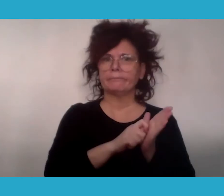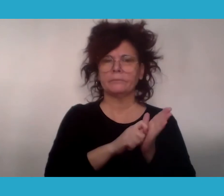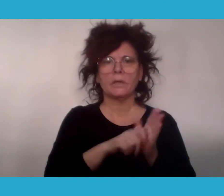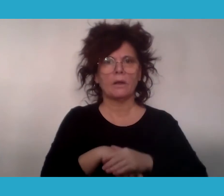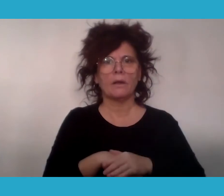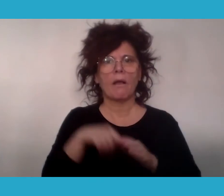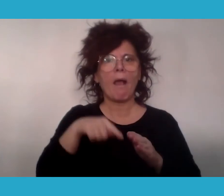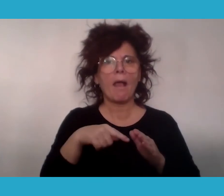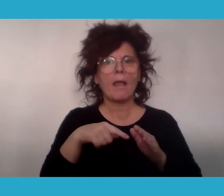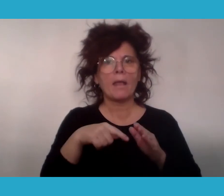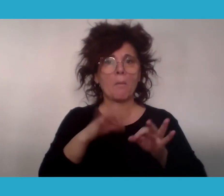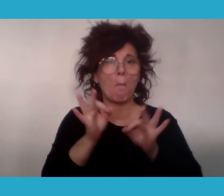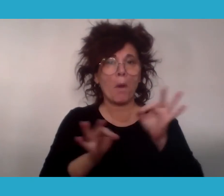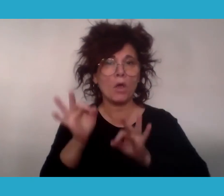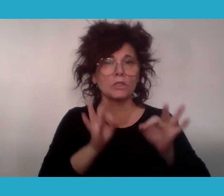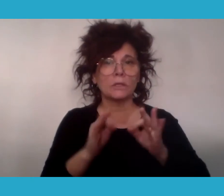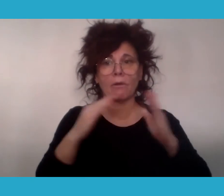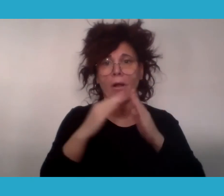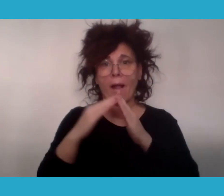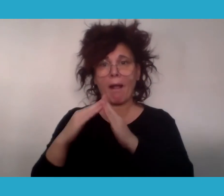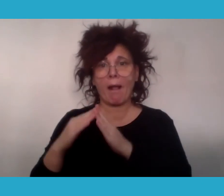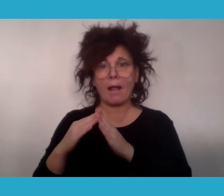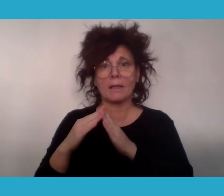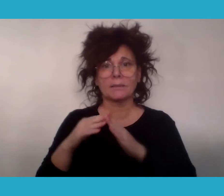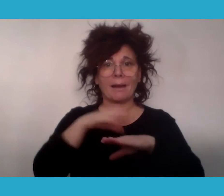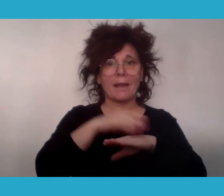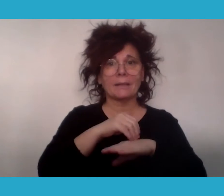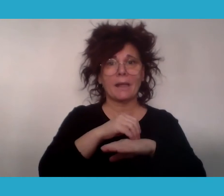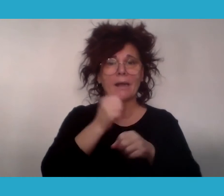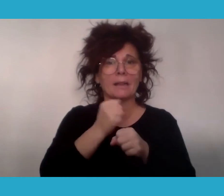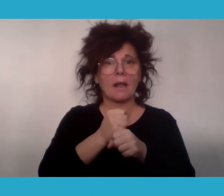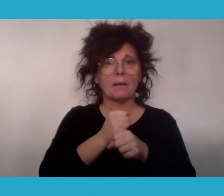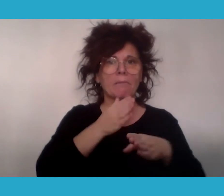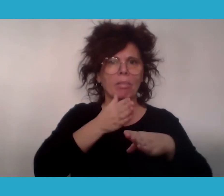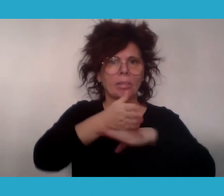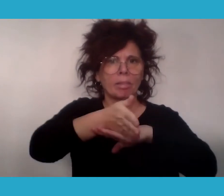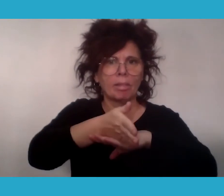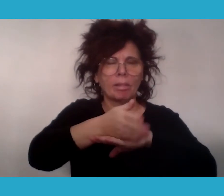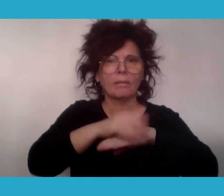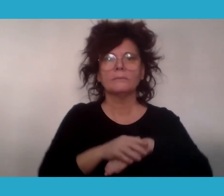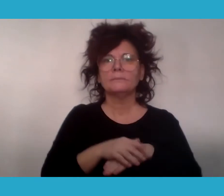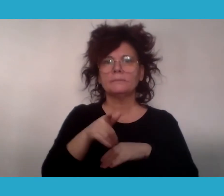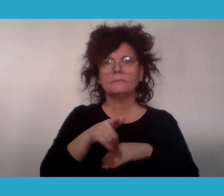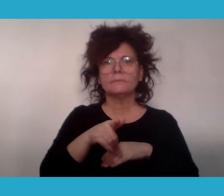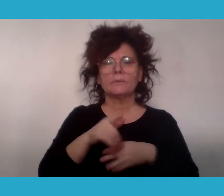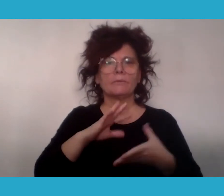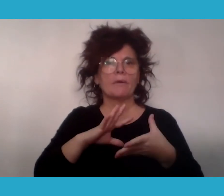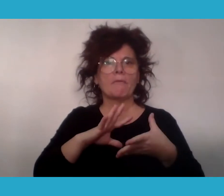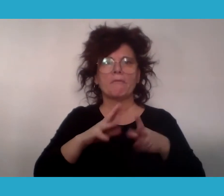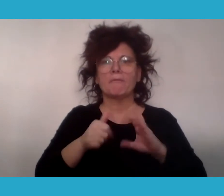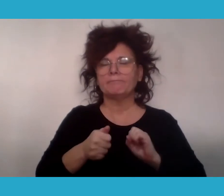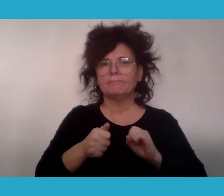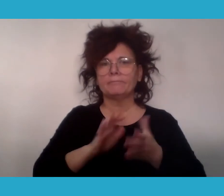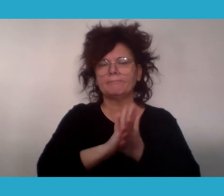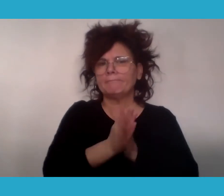por casas actualmente habitadas por familias que trabajan la tierra, llevando al desarraigo, atentando con una forma de sustento de familias